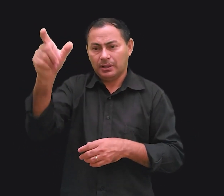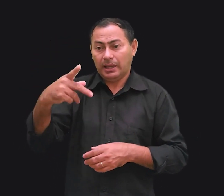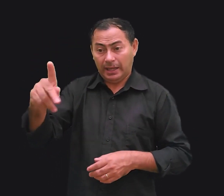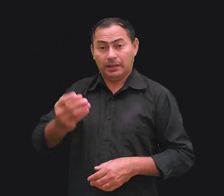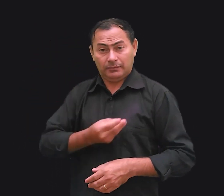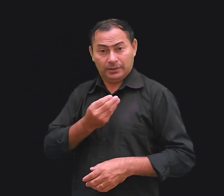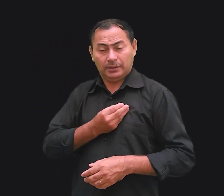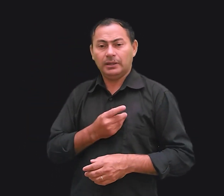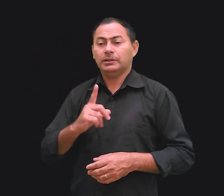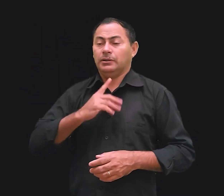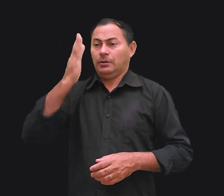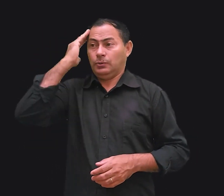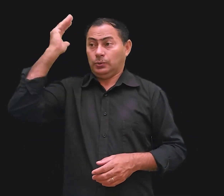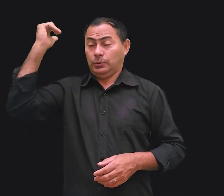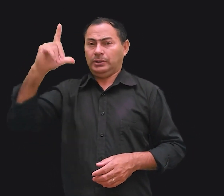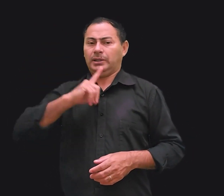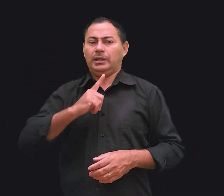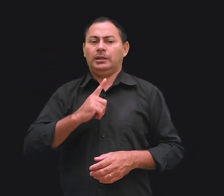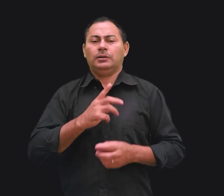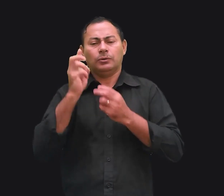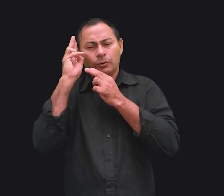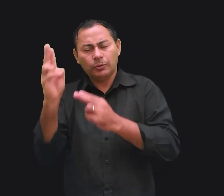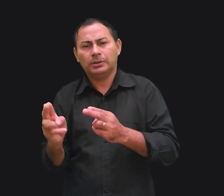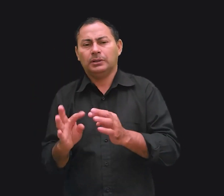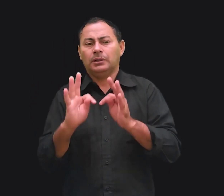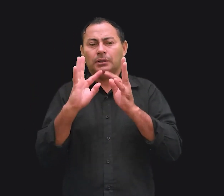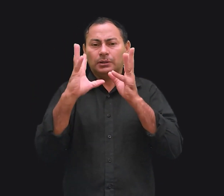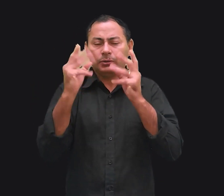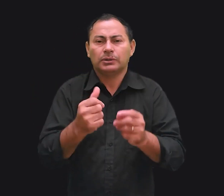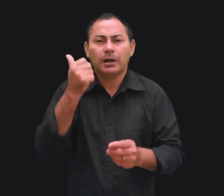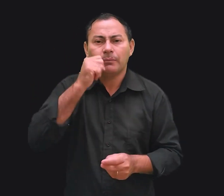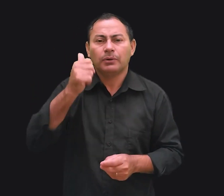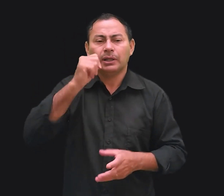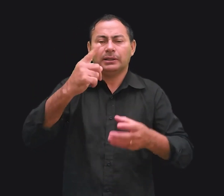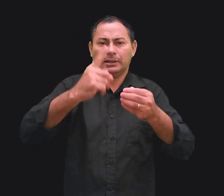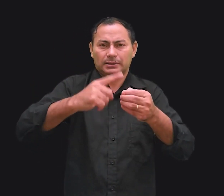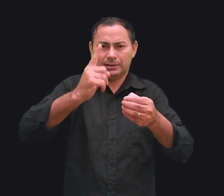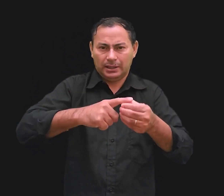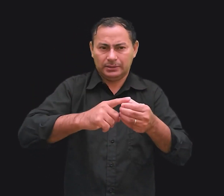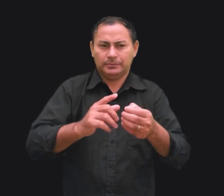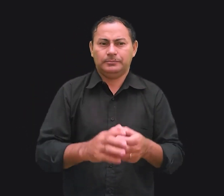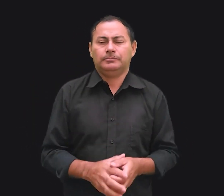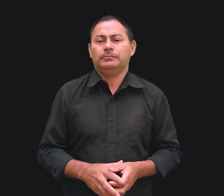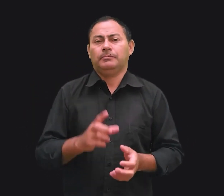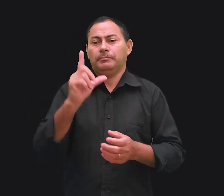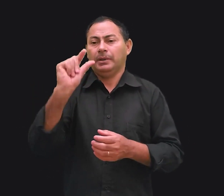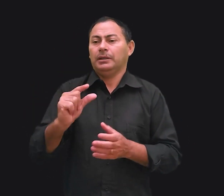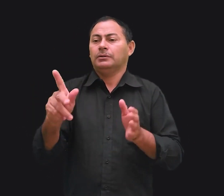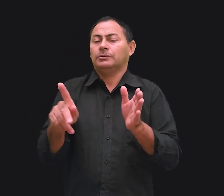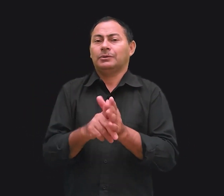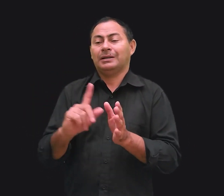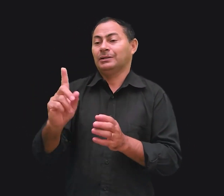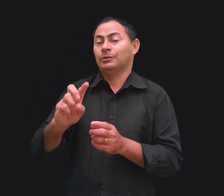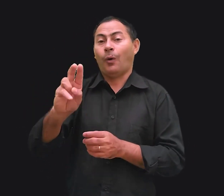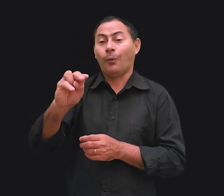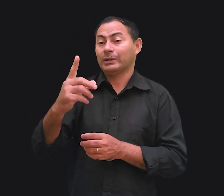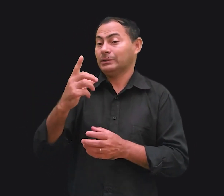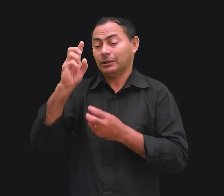ele. Ele tinha fama de já ter dormido com todas as mulheres da cidade, menos com a dele, né?